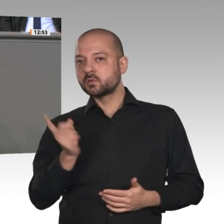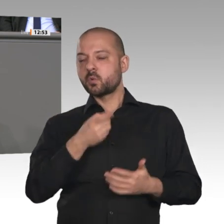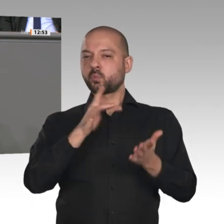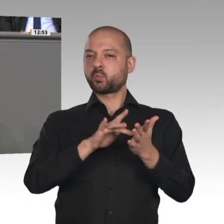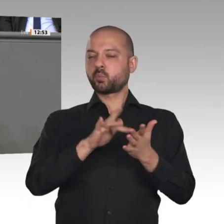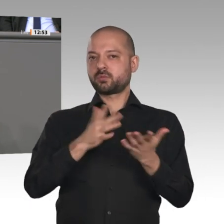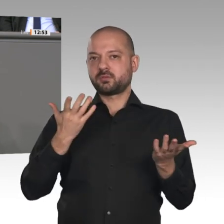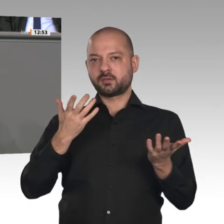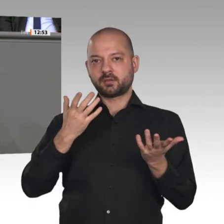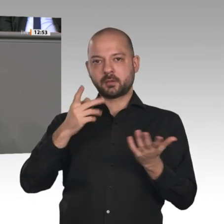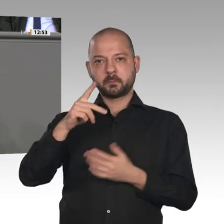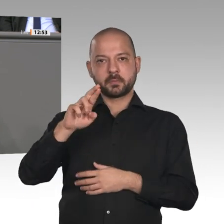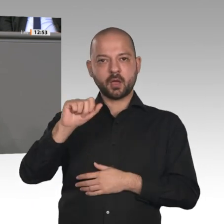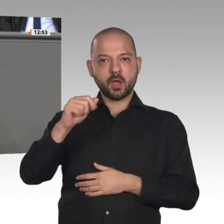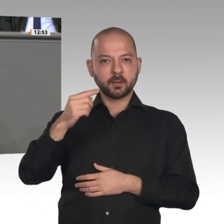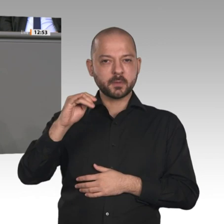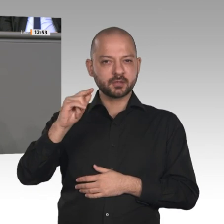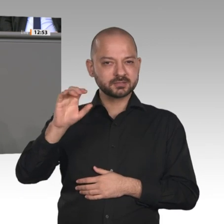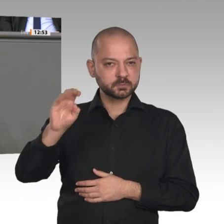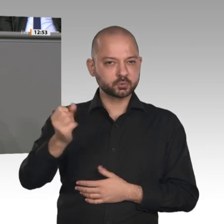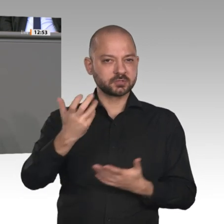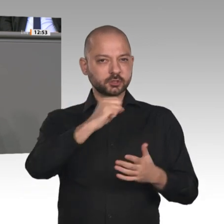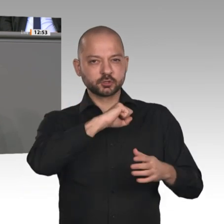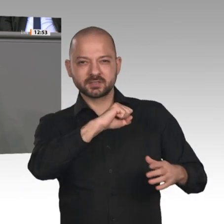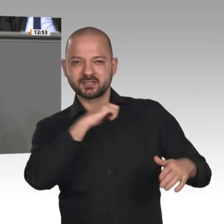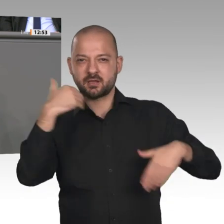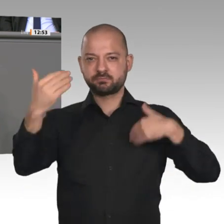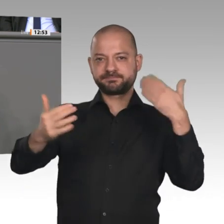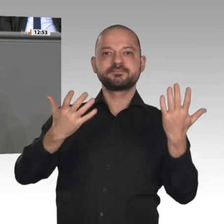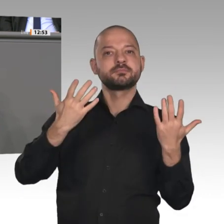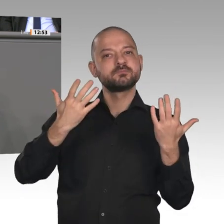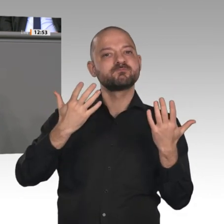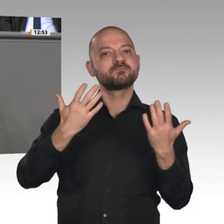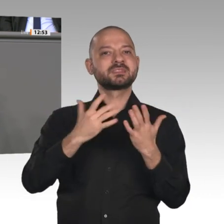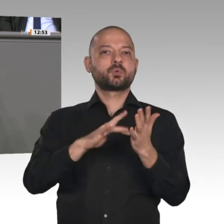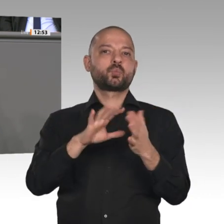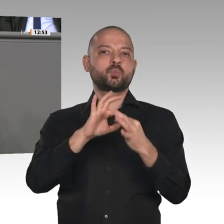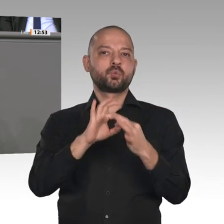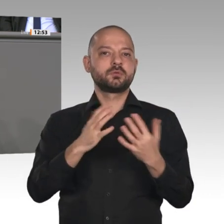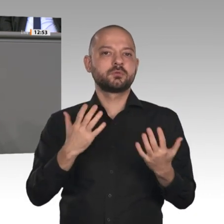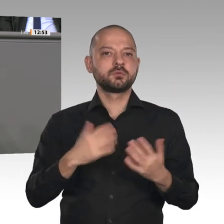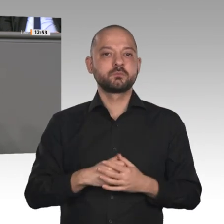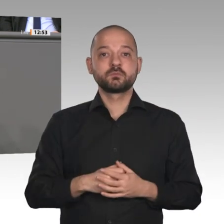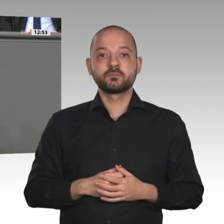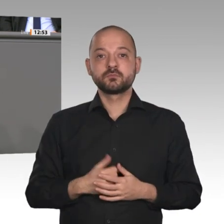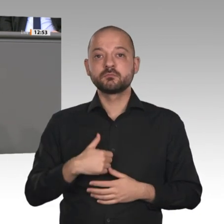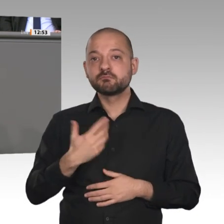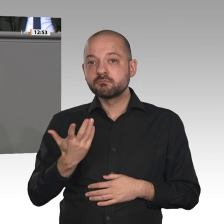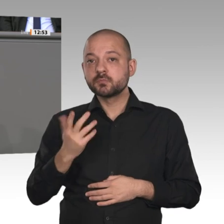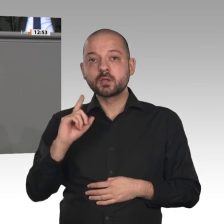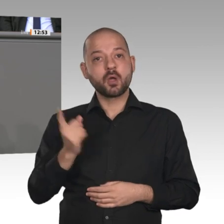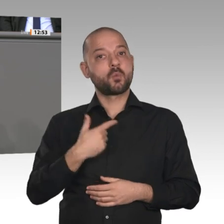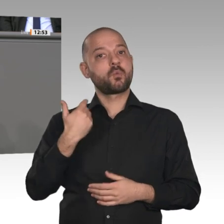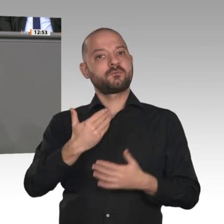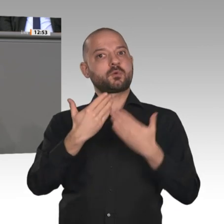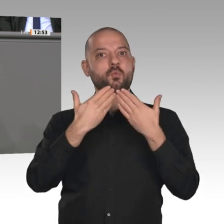dass unser generelles Ziel durchaus eine gesetzgeberische Lösung ist, aber erst abwarten, was